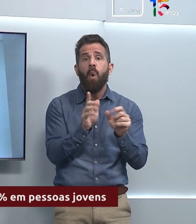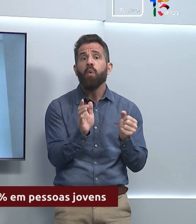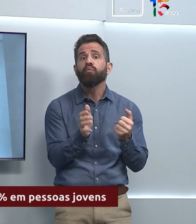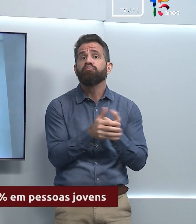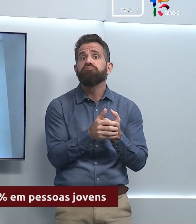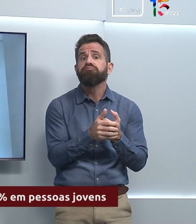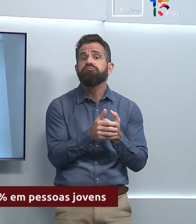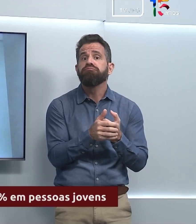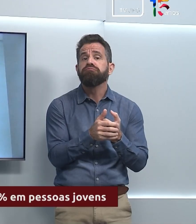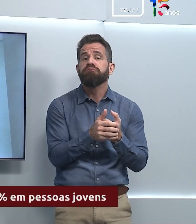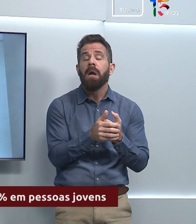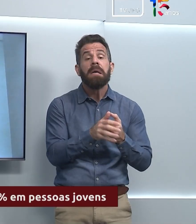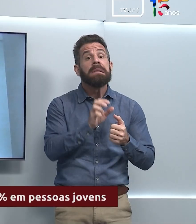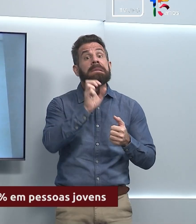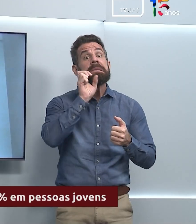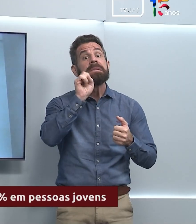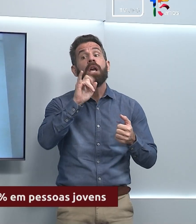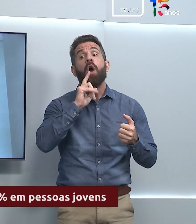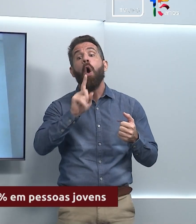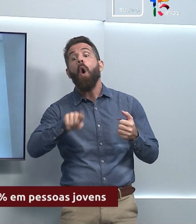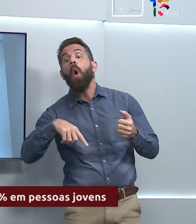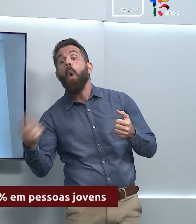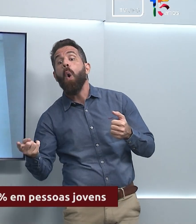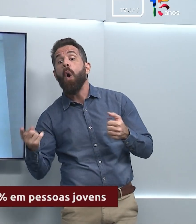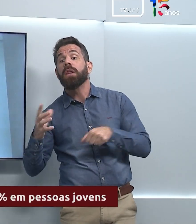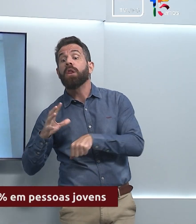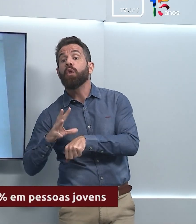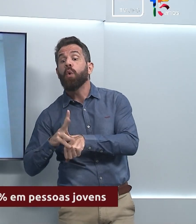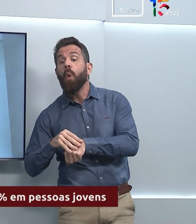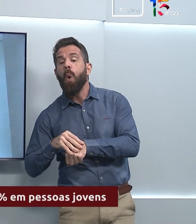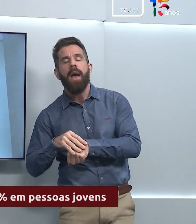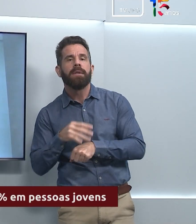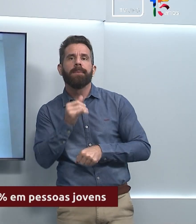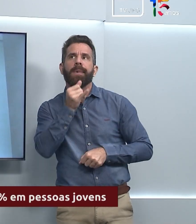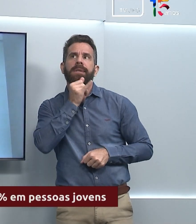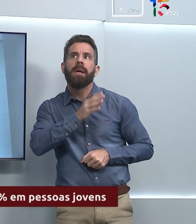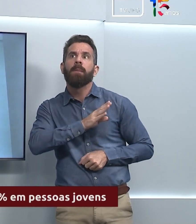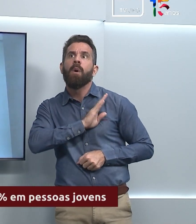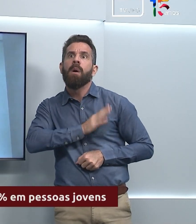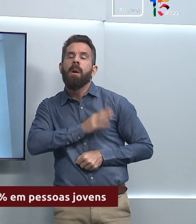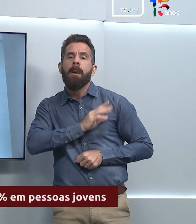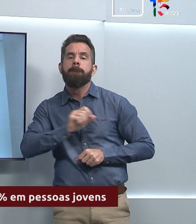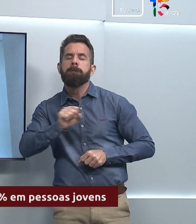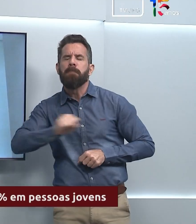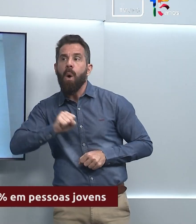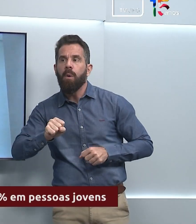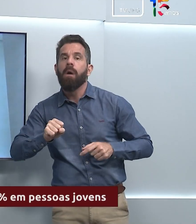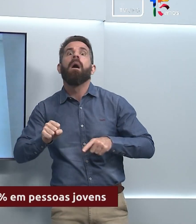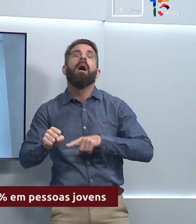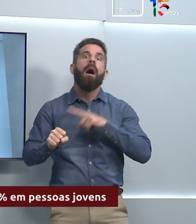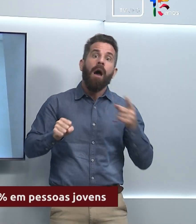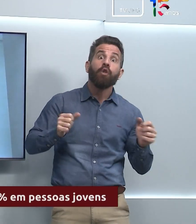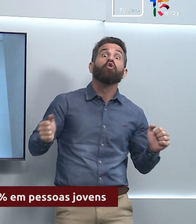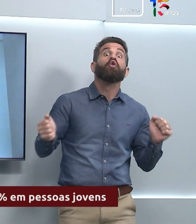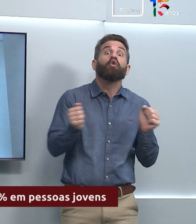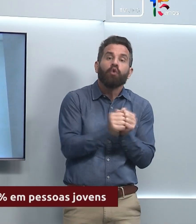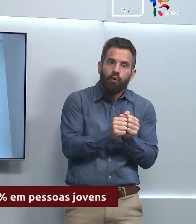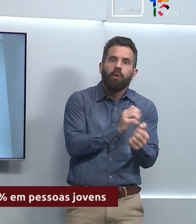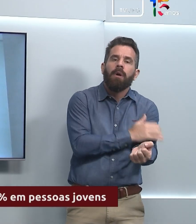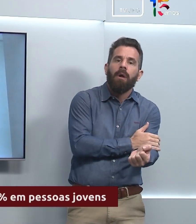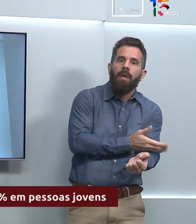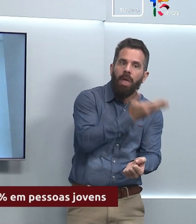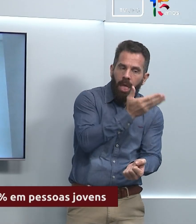manifestar um sintoma quando alguma doença mais grave acontece. Um infarto do coração, o AVC, né? Então,